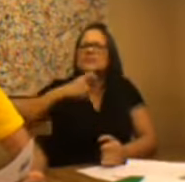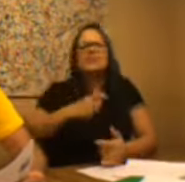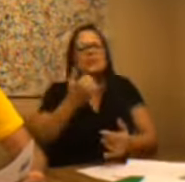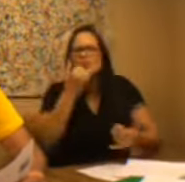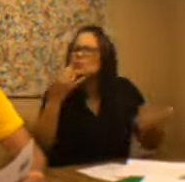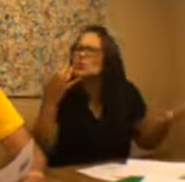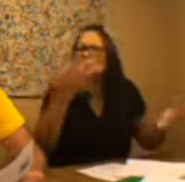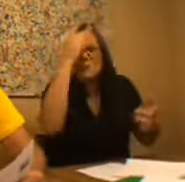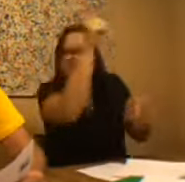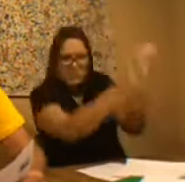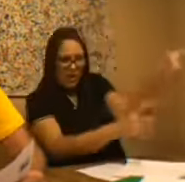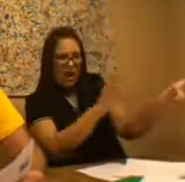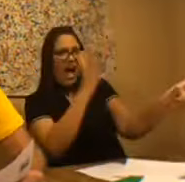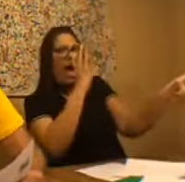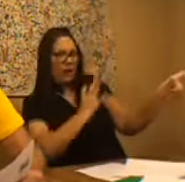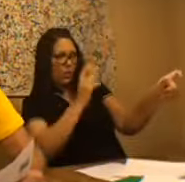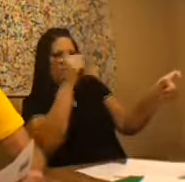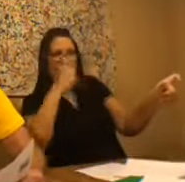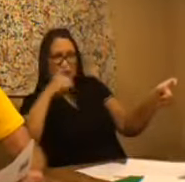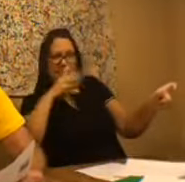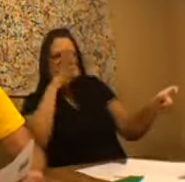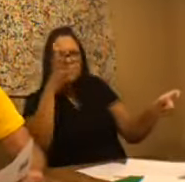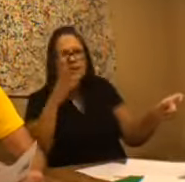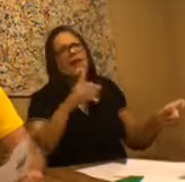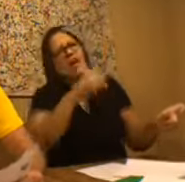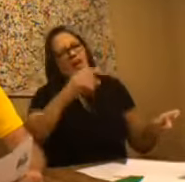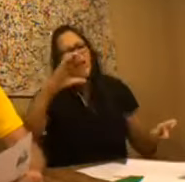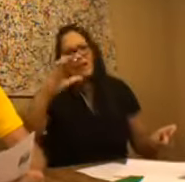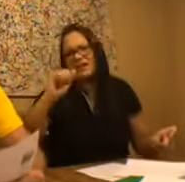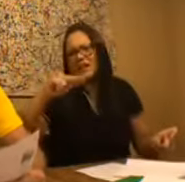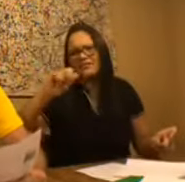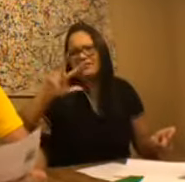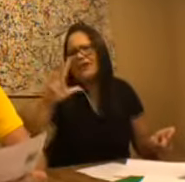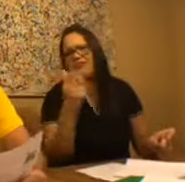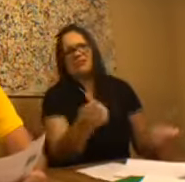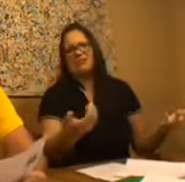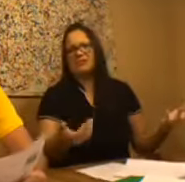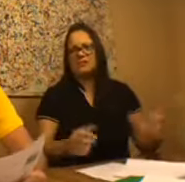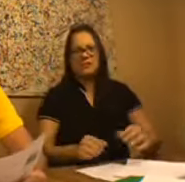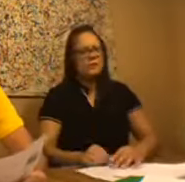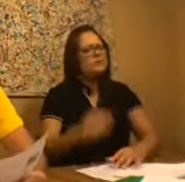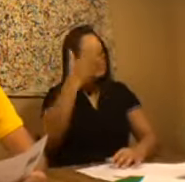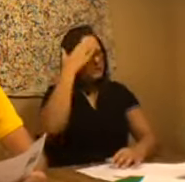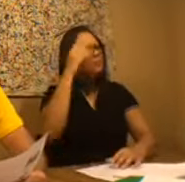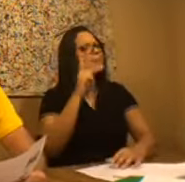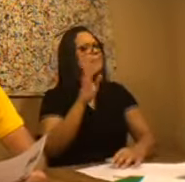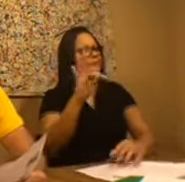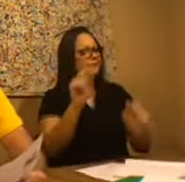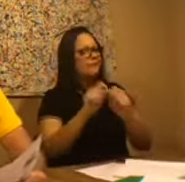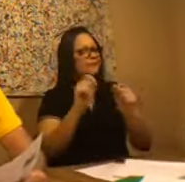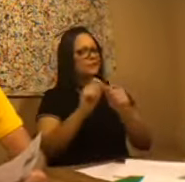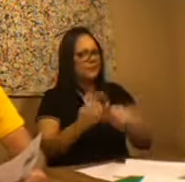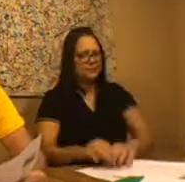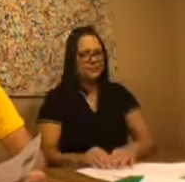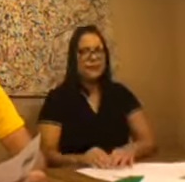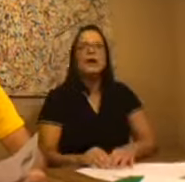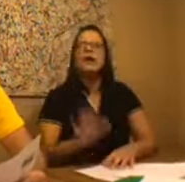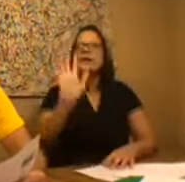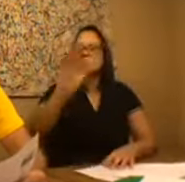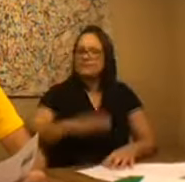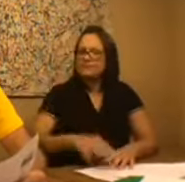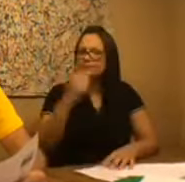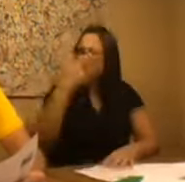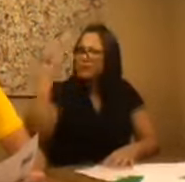e nós sabemos o que esse partido é capaz de fazer falo também que eu vou acabar com o 13º